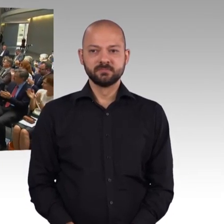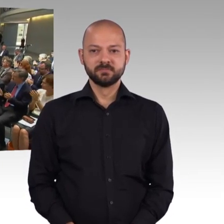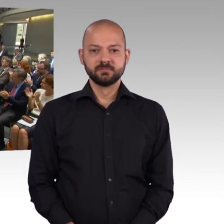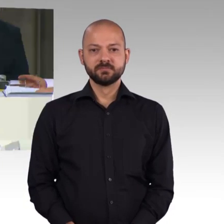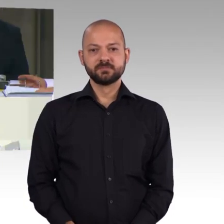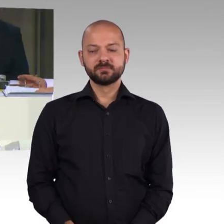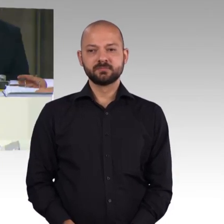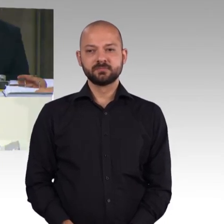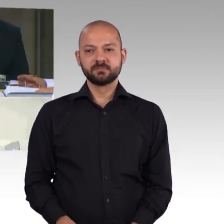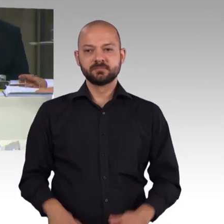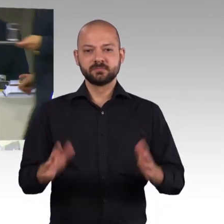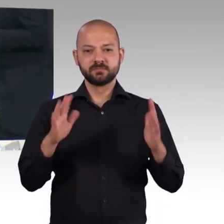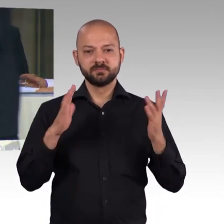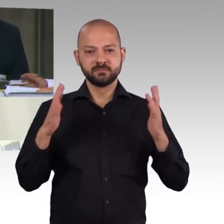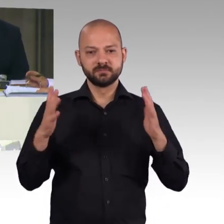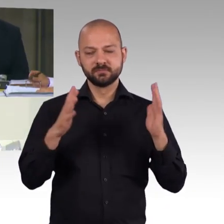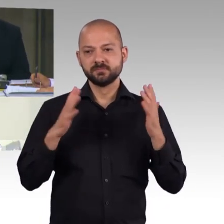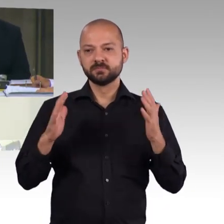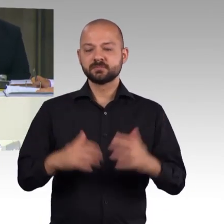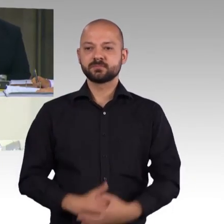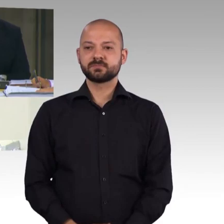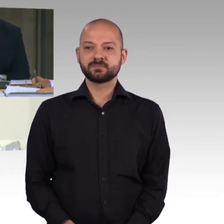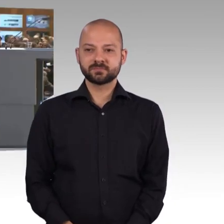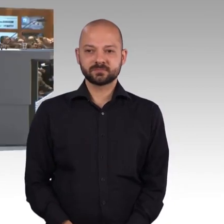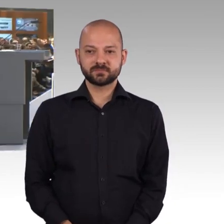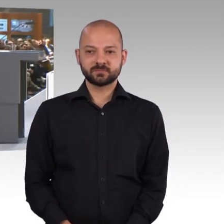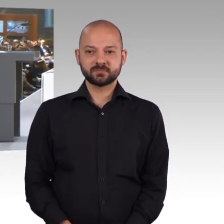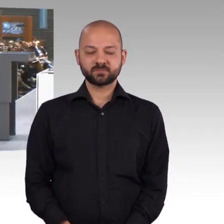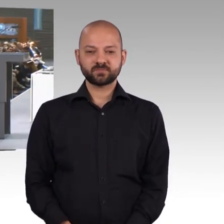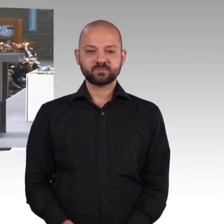Jetzt erteile ich das Wort dem Kollegen Dr. Johann Wadephul, CDU-CSU.